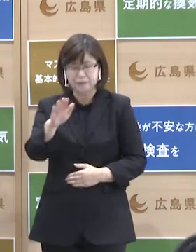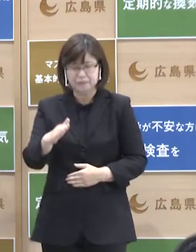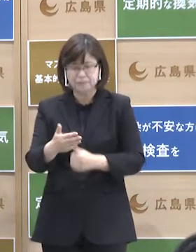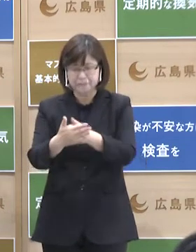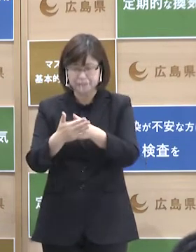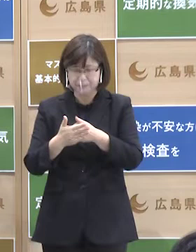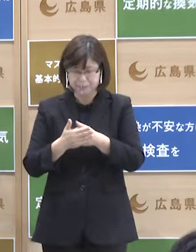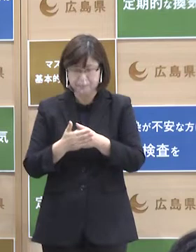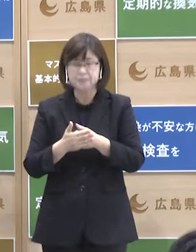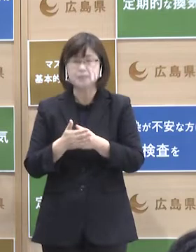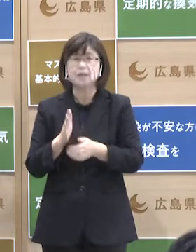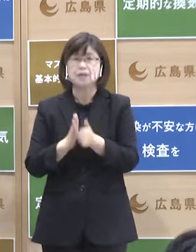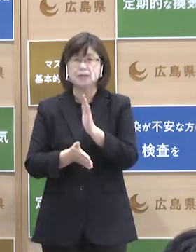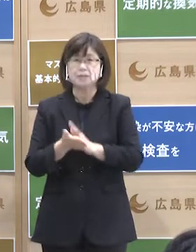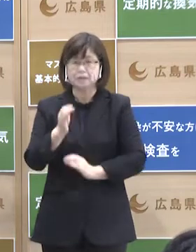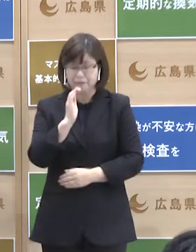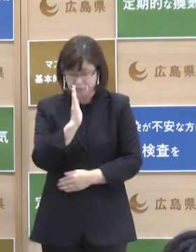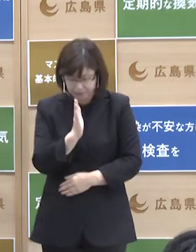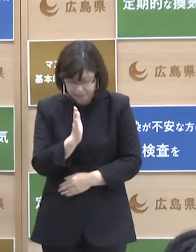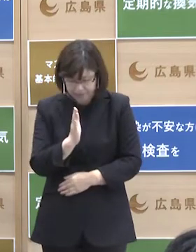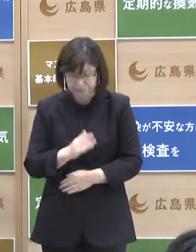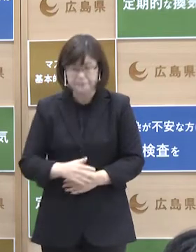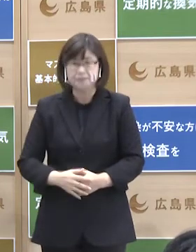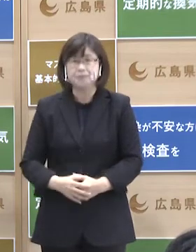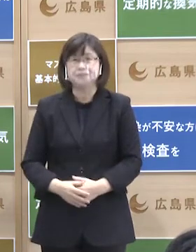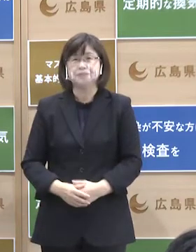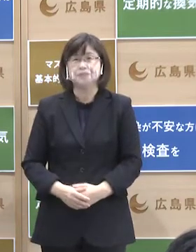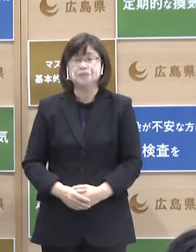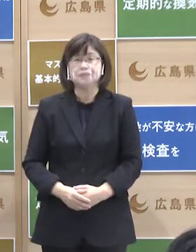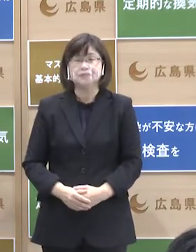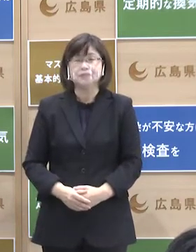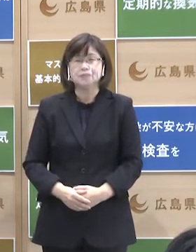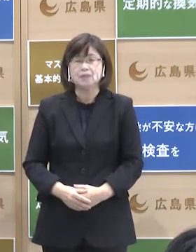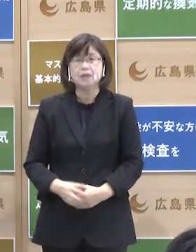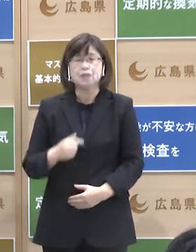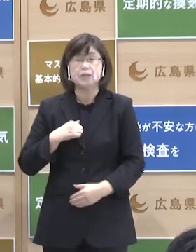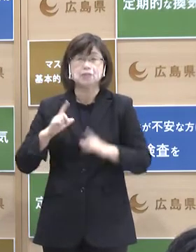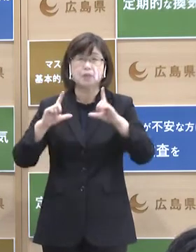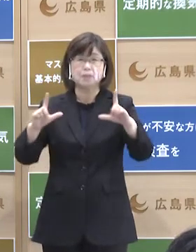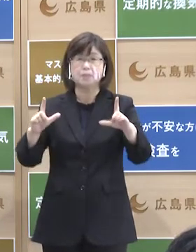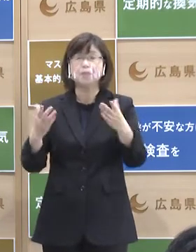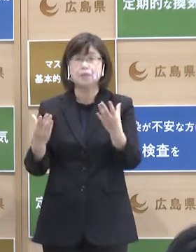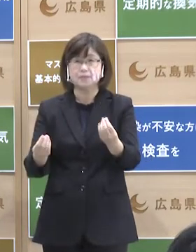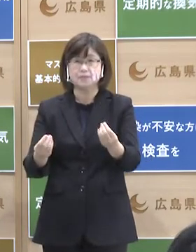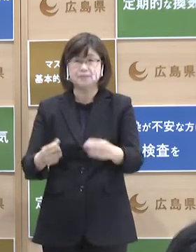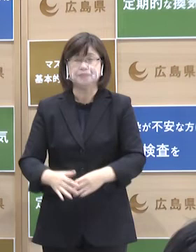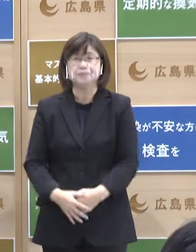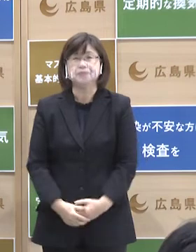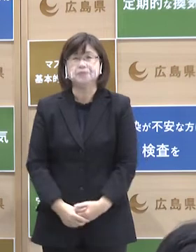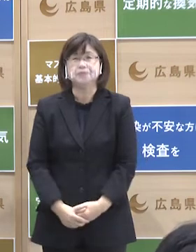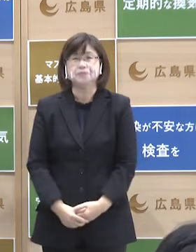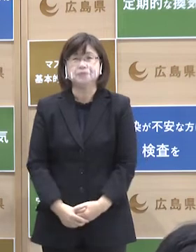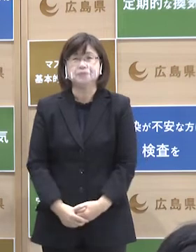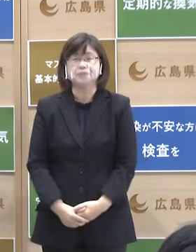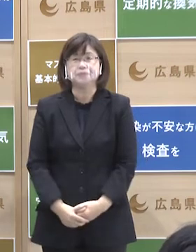きますようお願いを申し上げます。私からは以上です。